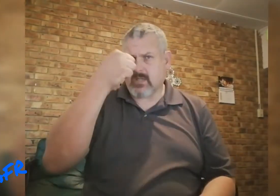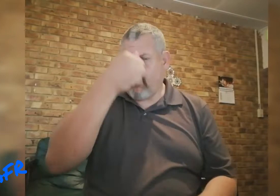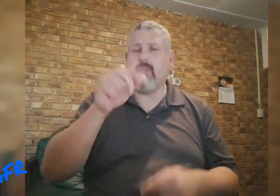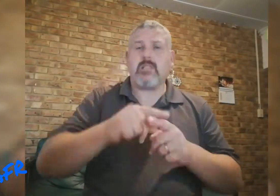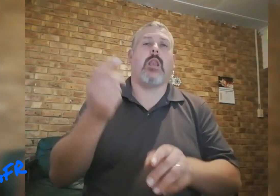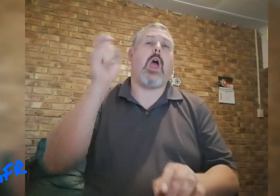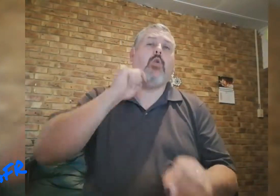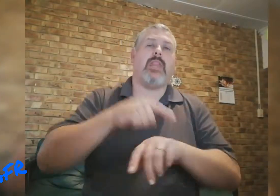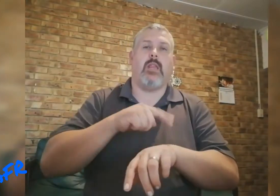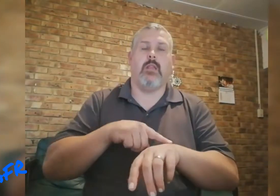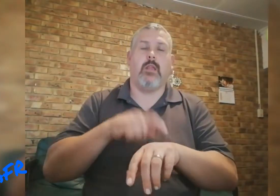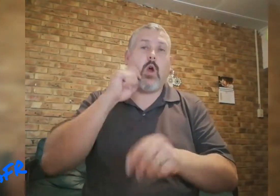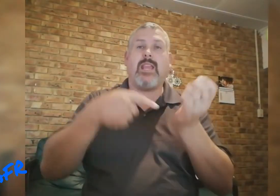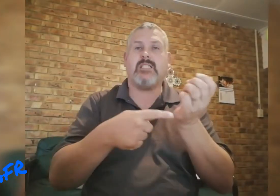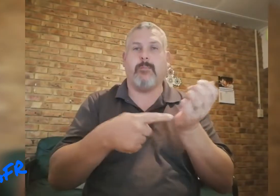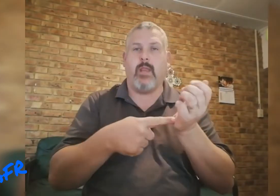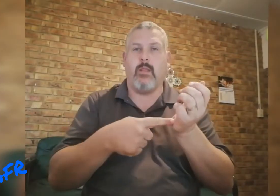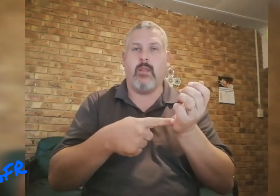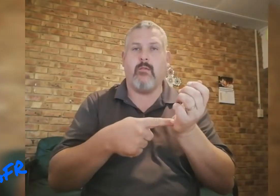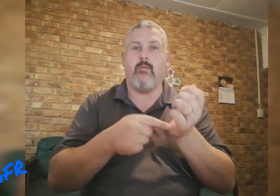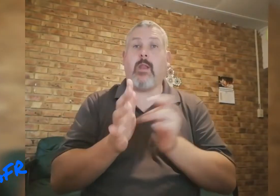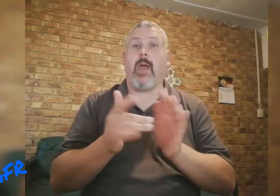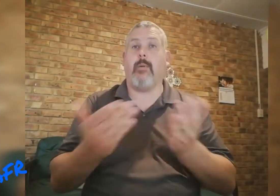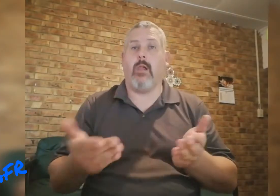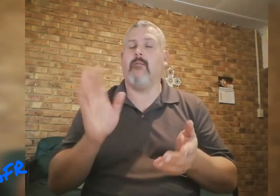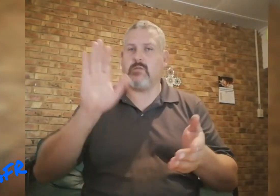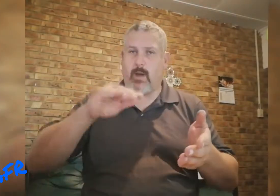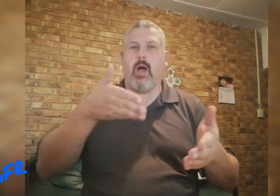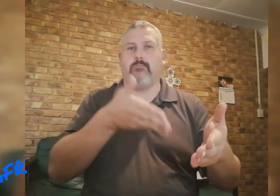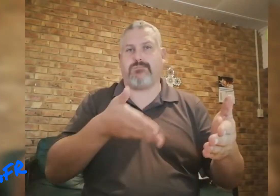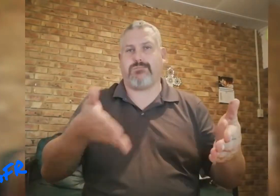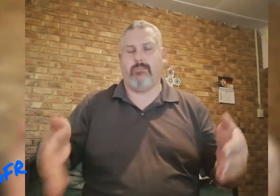Self was in oudtyd, Oud Testament, in die Bybel, baie